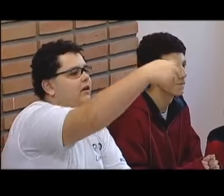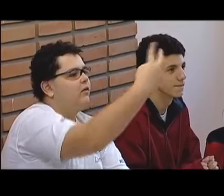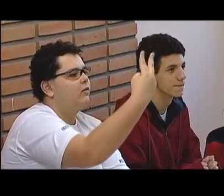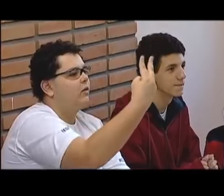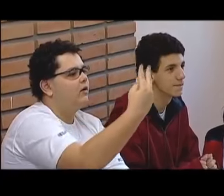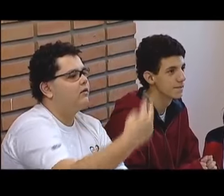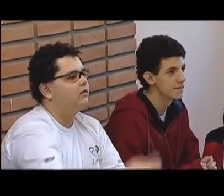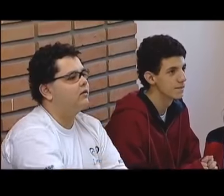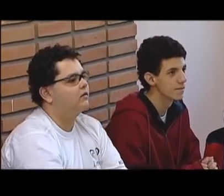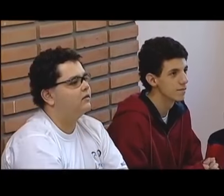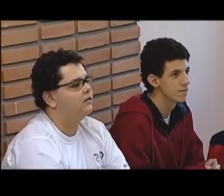cada um.